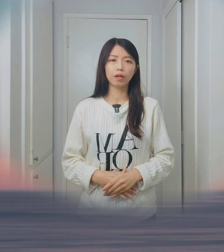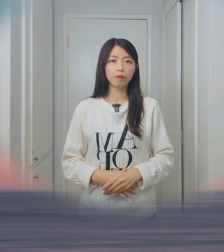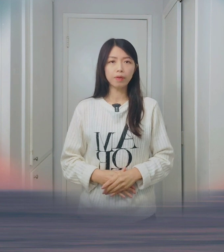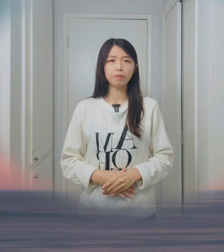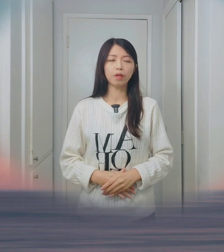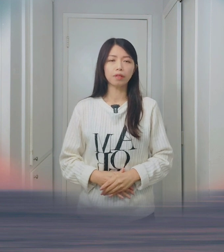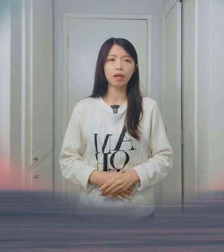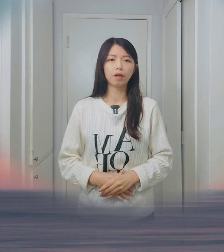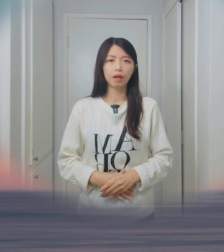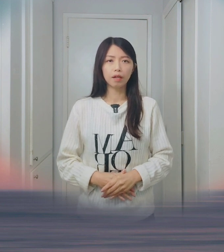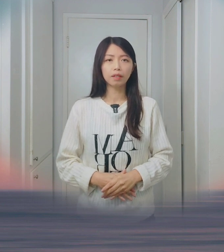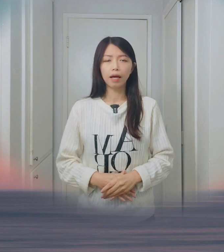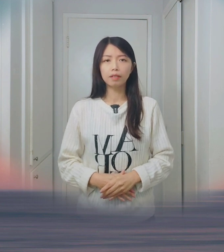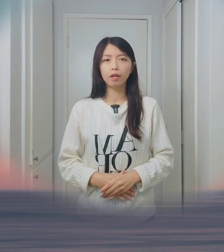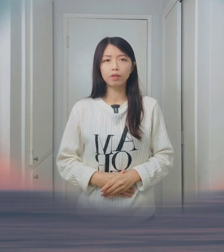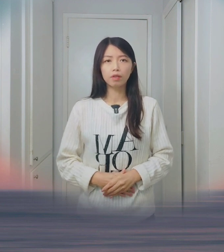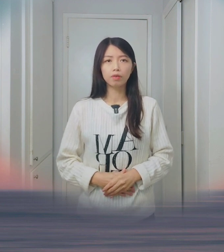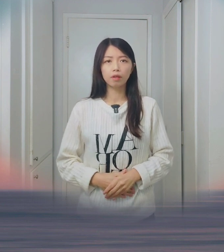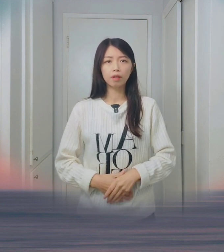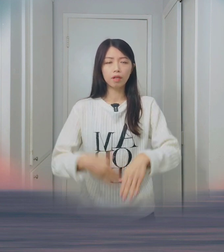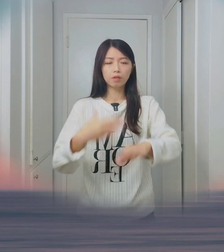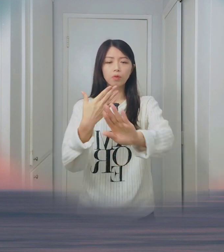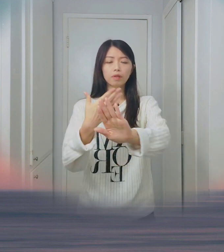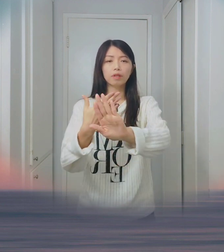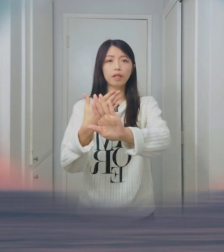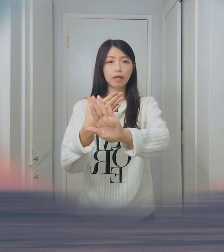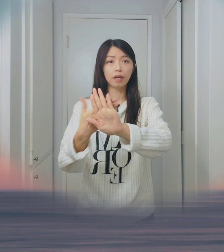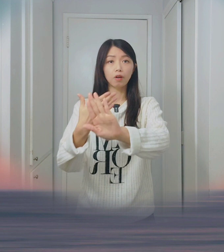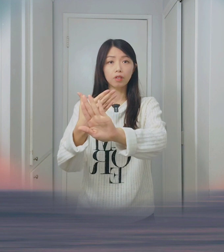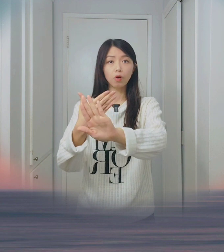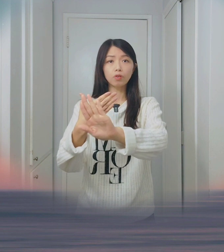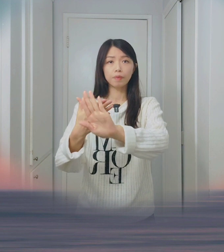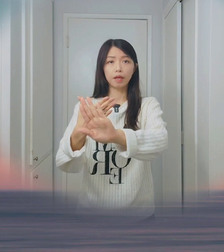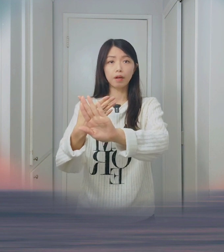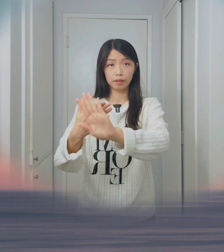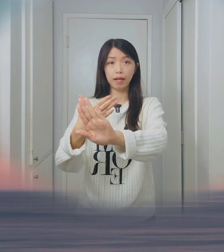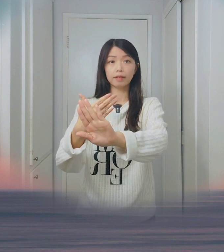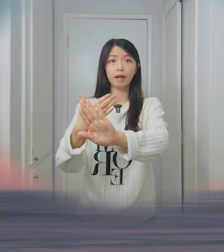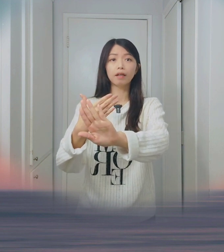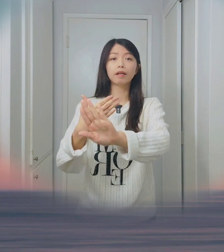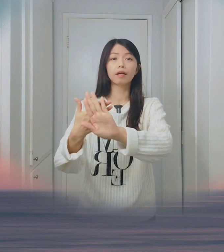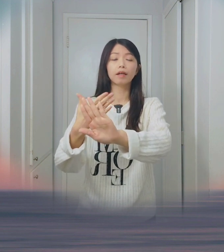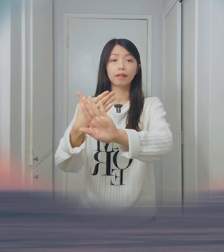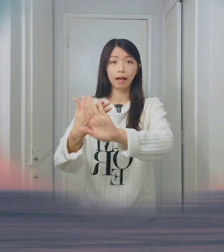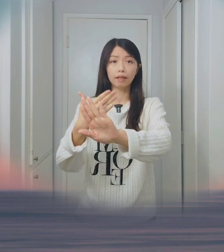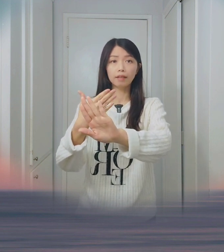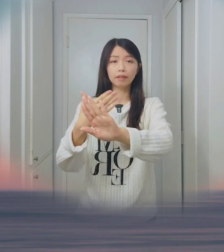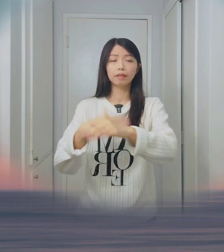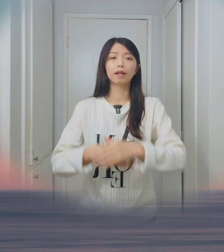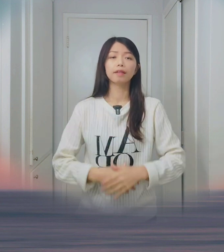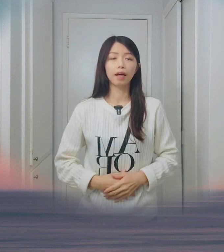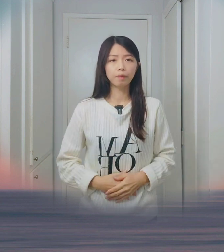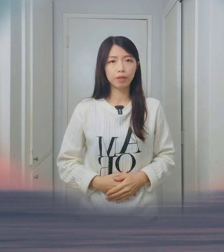두 개를 합하시면 되는데요. 일단 다르다라고 하는 뜻의 수어는 손 등끼리 이렇게 쳐주시면 돼요. 다르다,